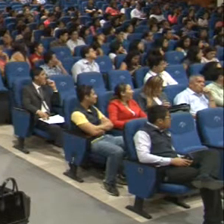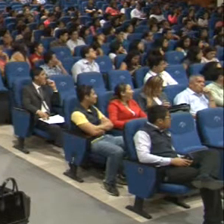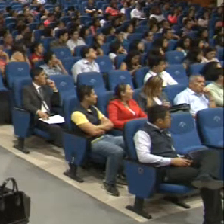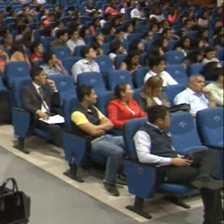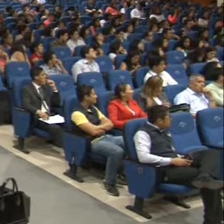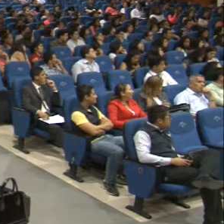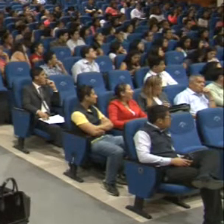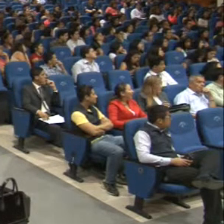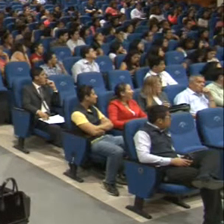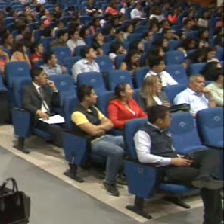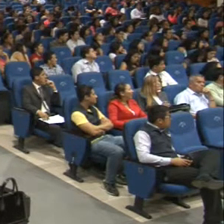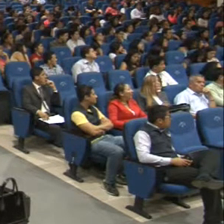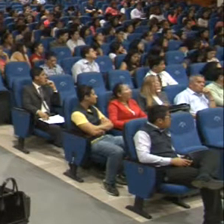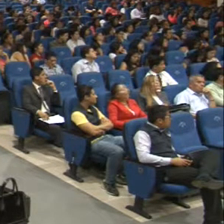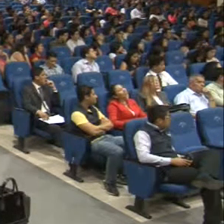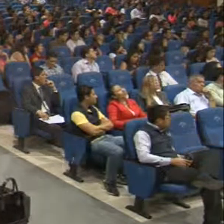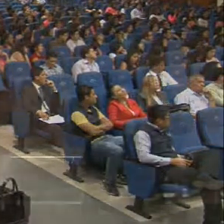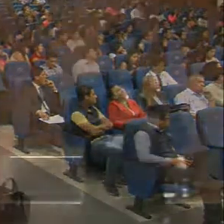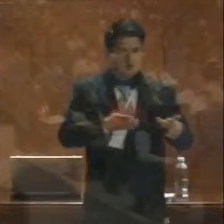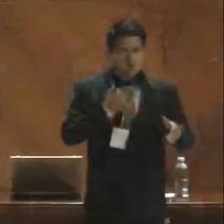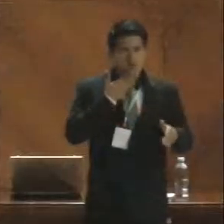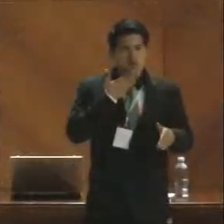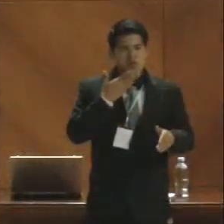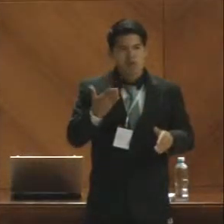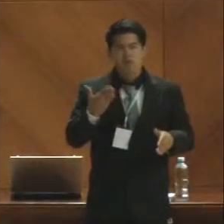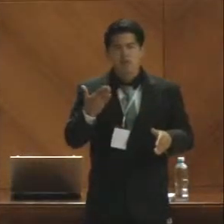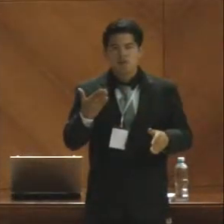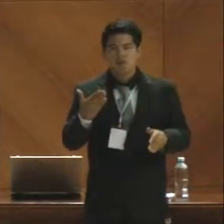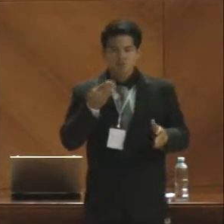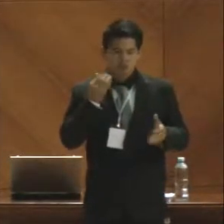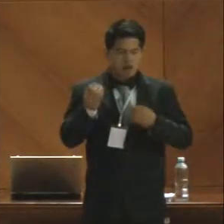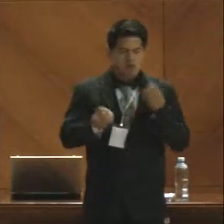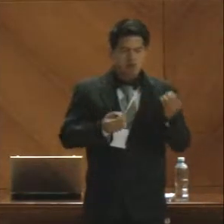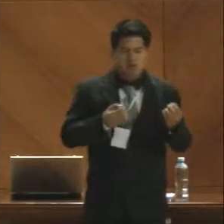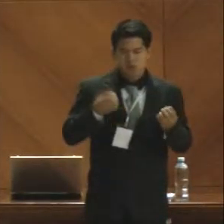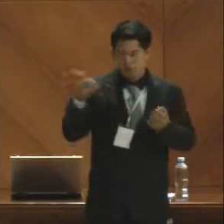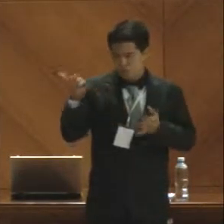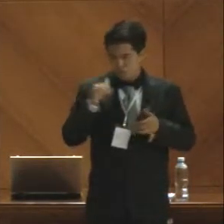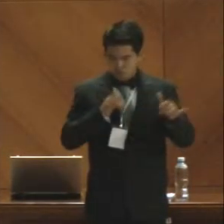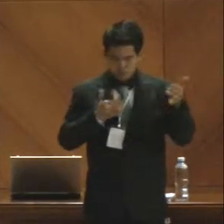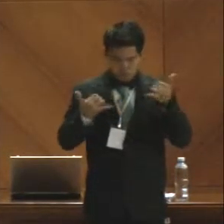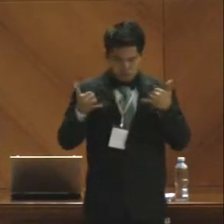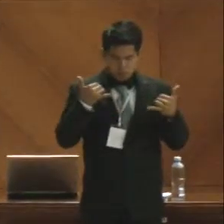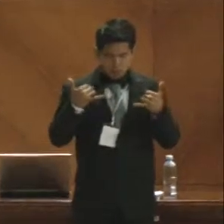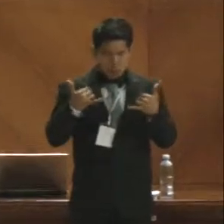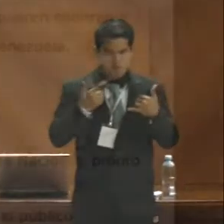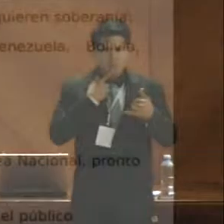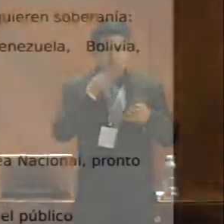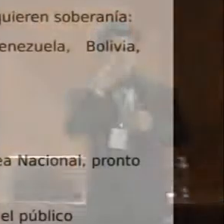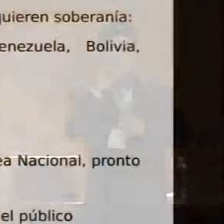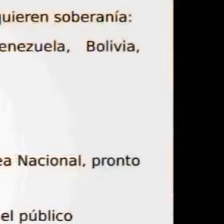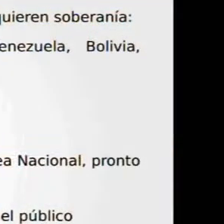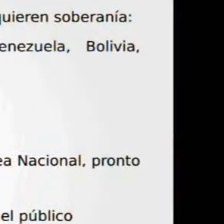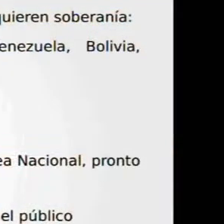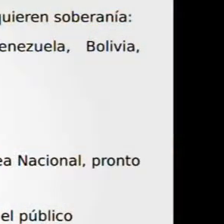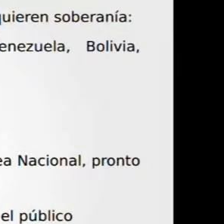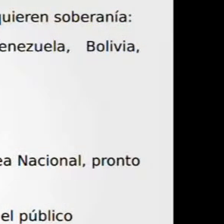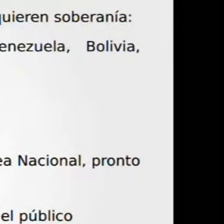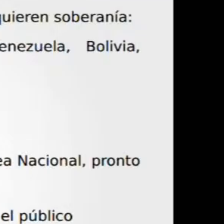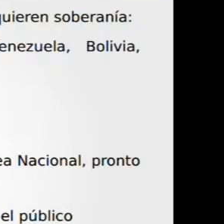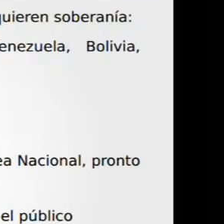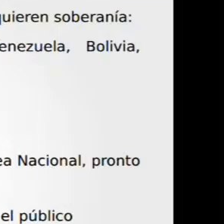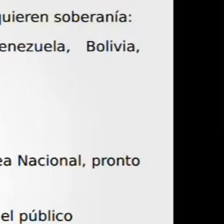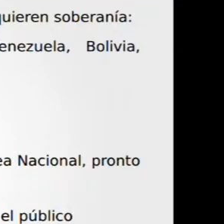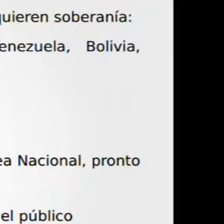un sistema de software libre hecho para hacer centrales telefónicas y para tener algo parecido al Skype. Yo puedo,